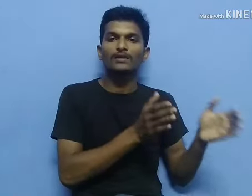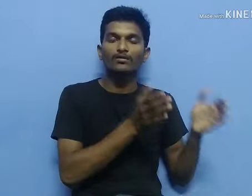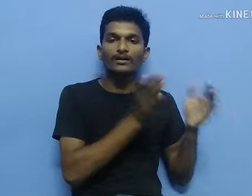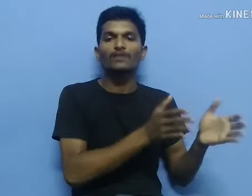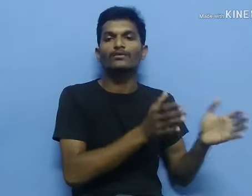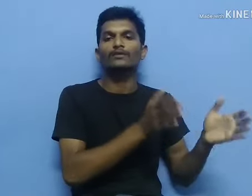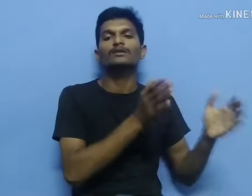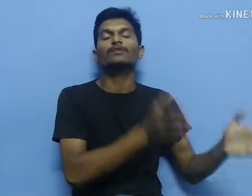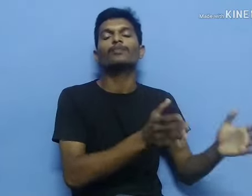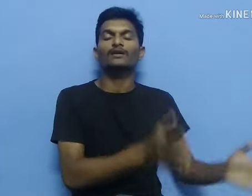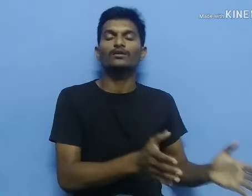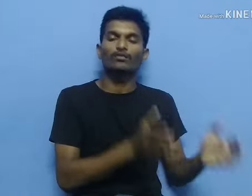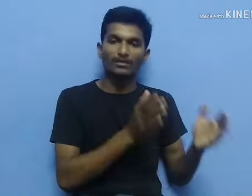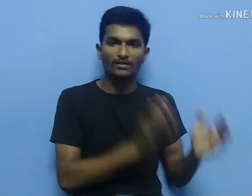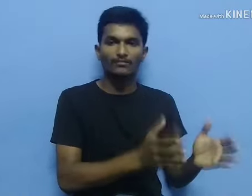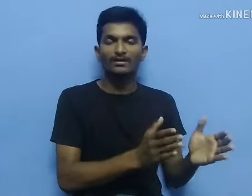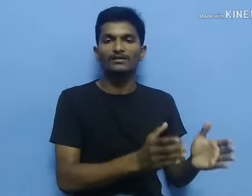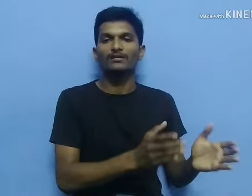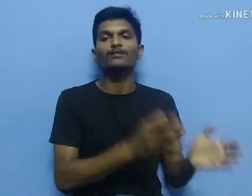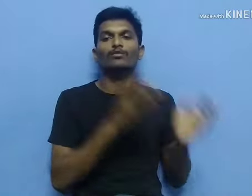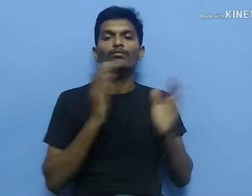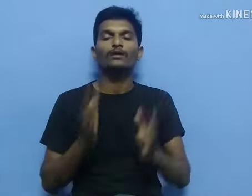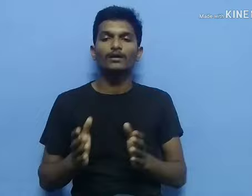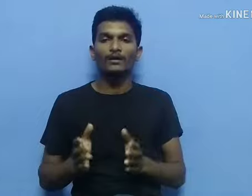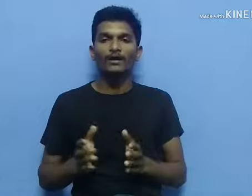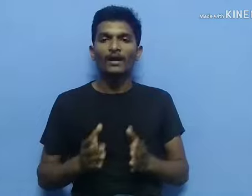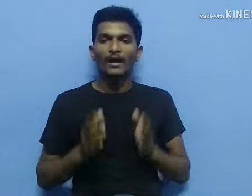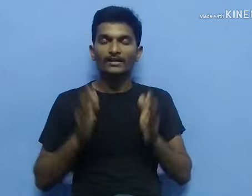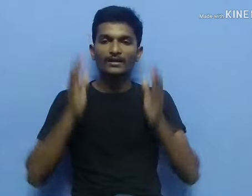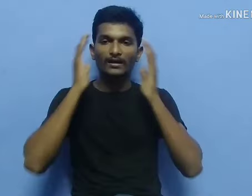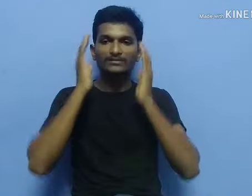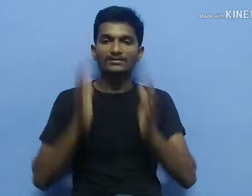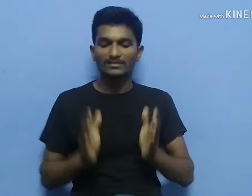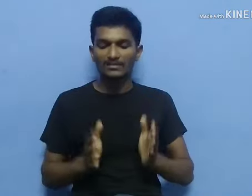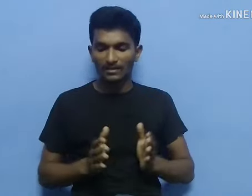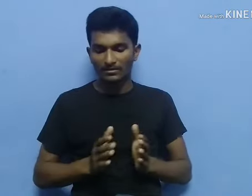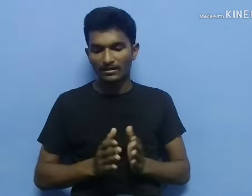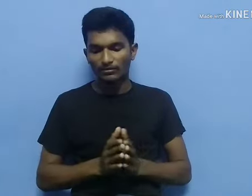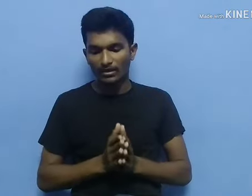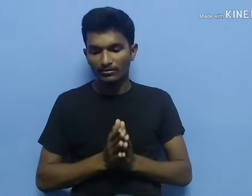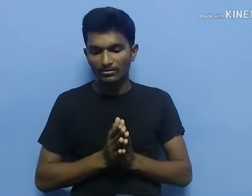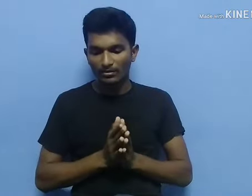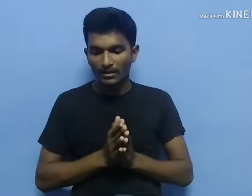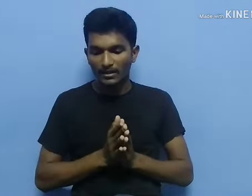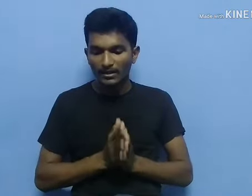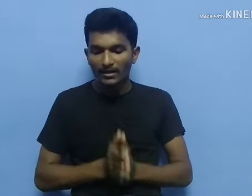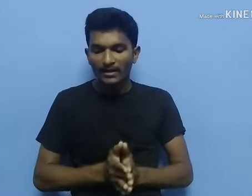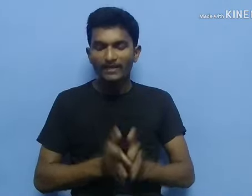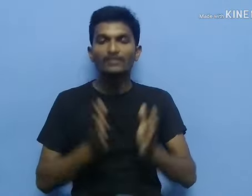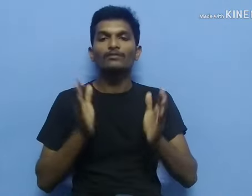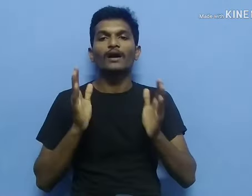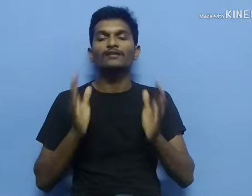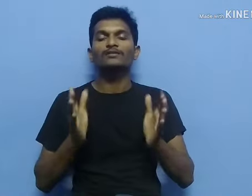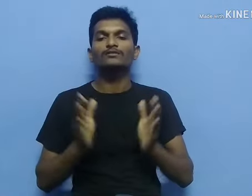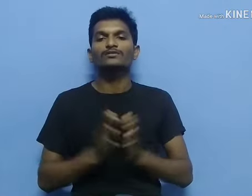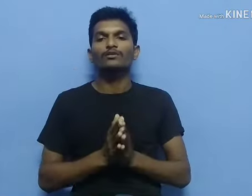அவங்க கேர்ள் ஃப்ரெண்ட் வந்து எதுவும் பண்ணிடக்கூடாது அப்படிங்கறதுல ரொம்ப அதிக கான்சென்ட்ரேஷன் அதுல செலுத்துவாங்க அப்படின்னு சொல்றாங்க. அடுத்த விஷயம்